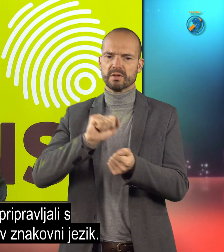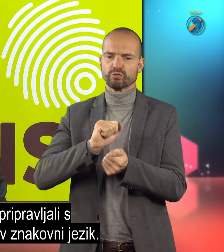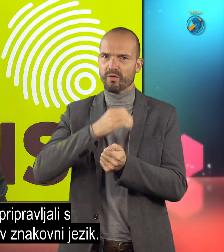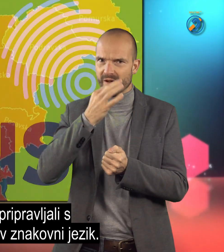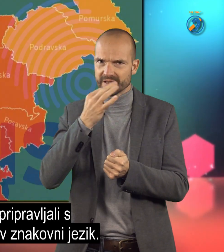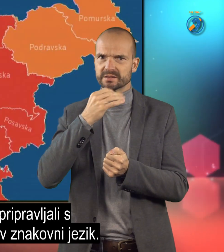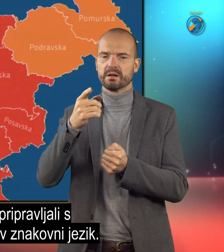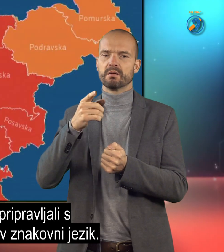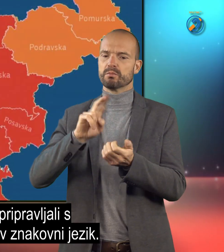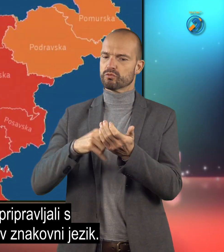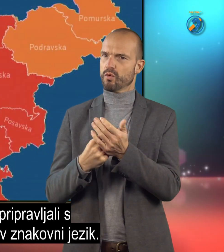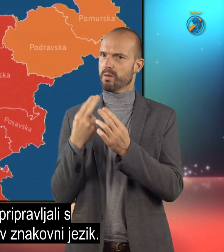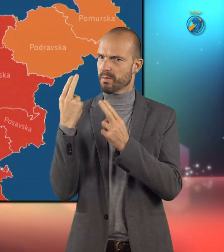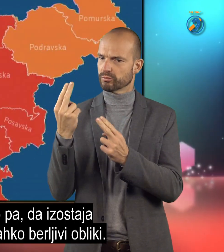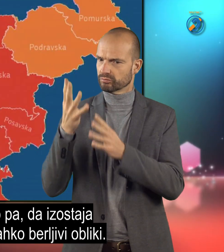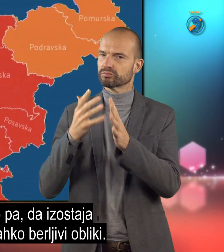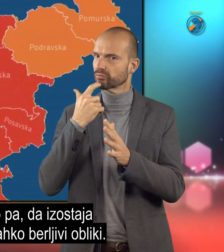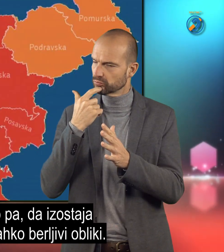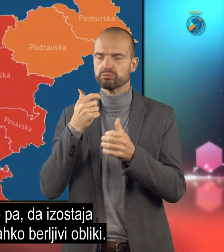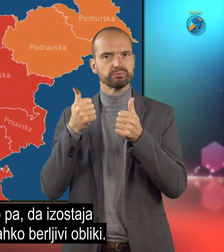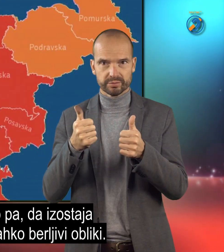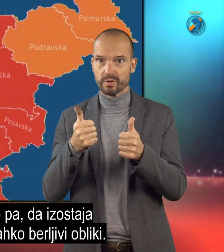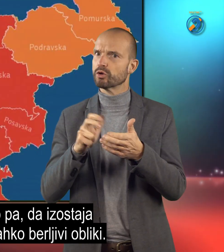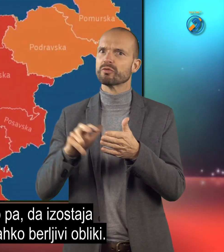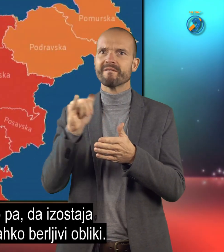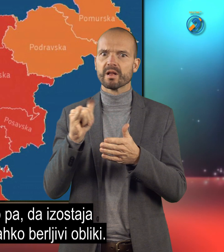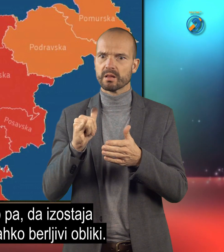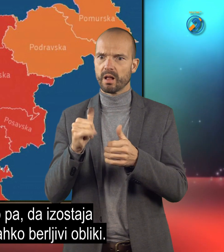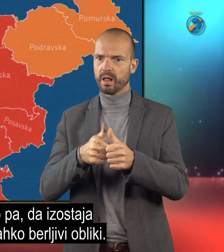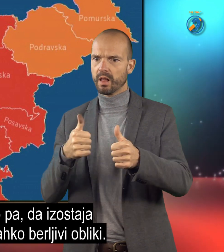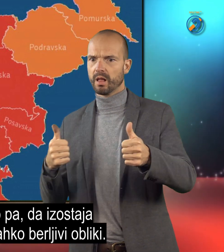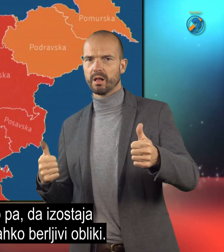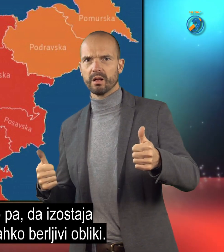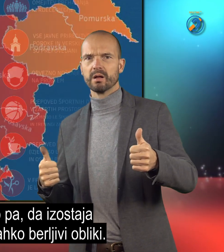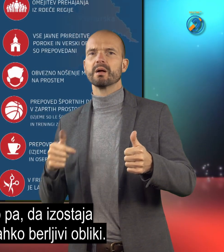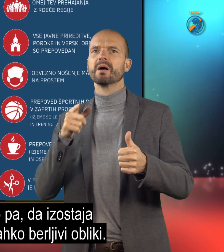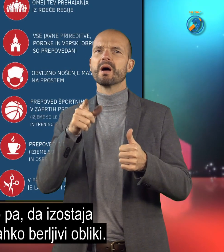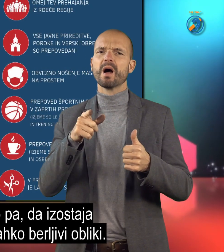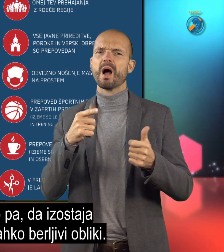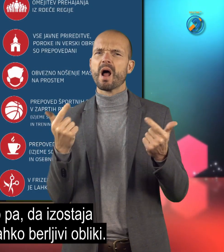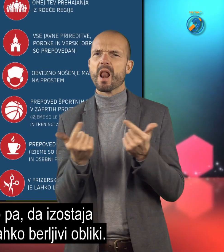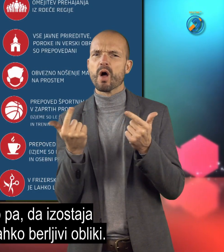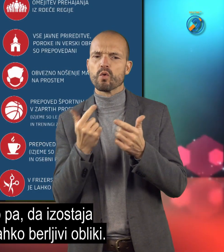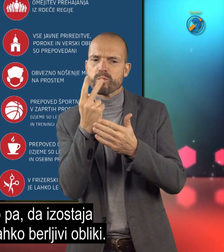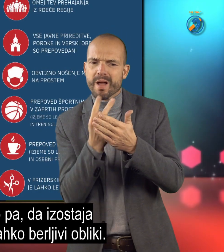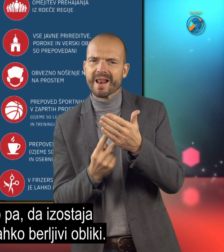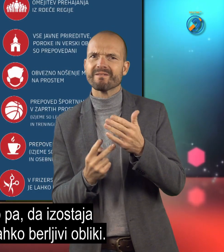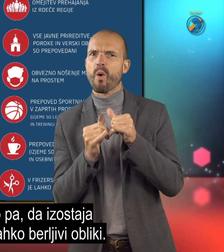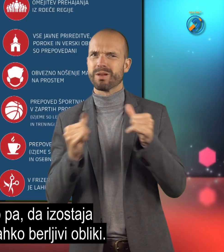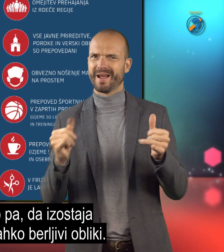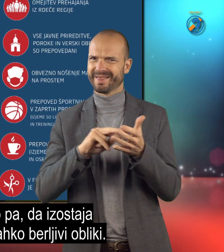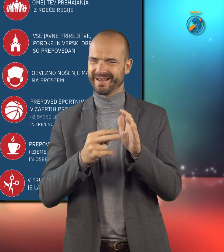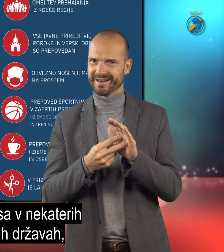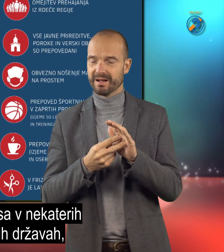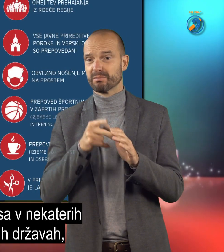tolmačenjem v slovenski znakovni jezik. Ugotavljamo pa, da še vedno izostaja informacija v lahko razumljivi oziroma lahko berljivi